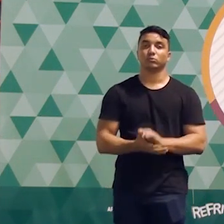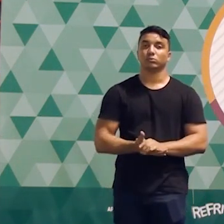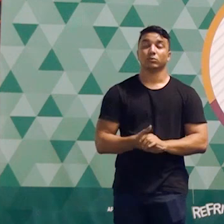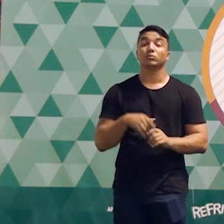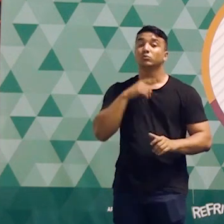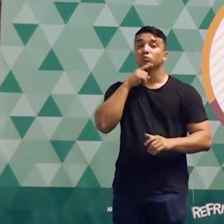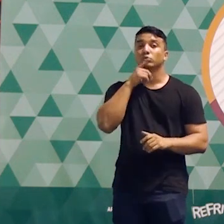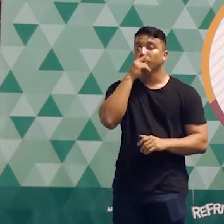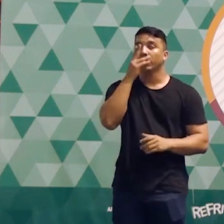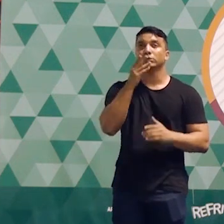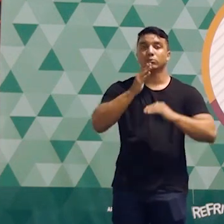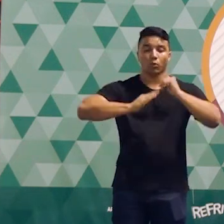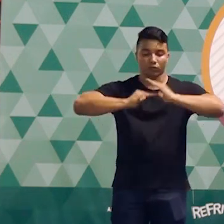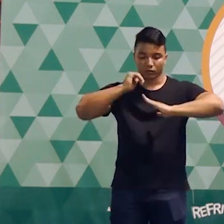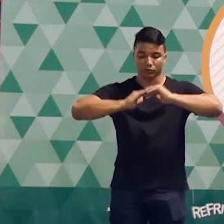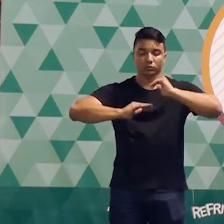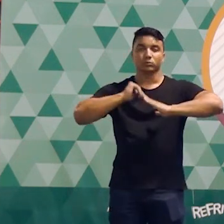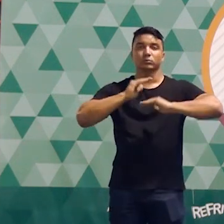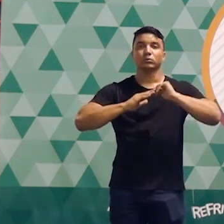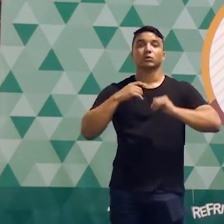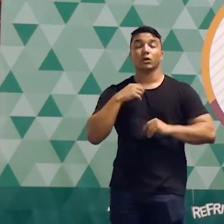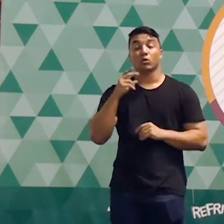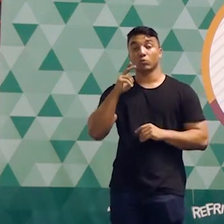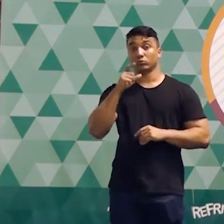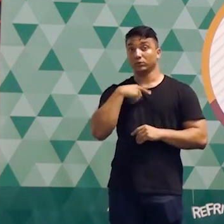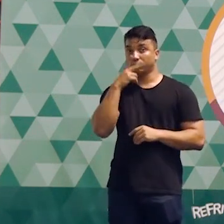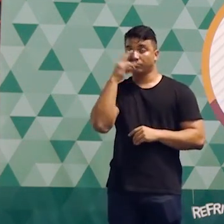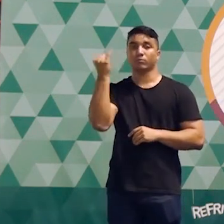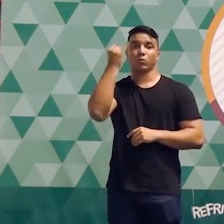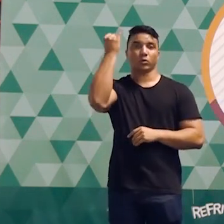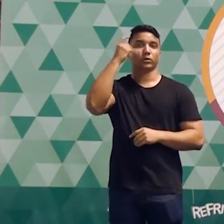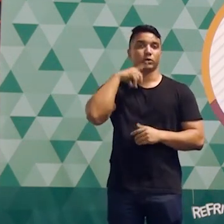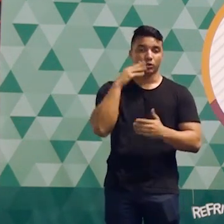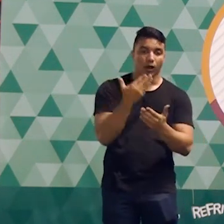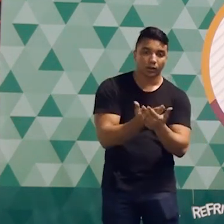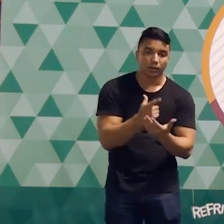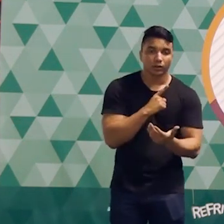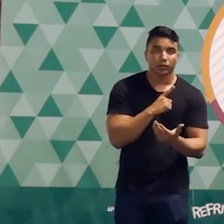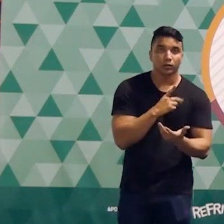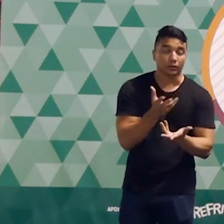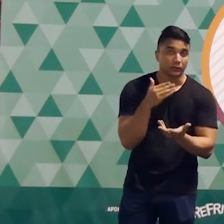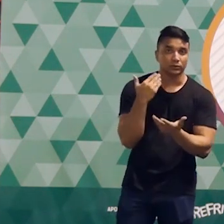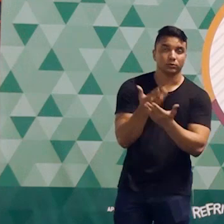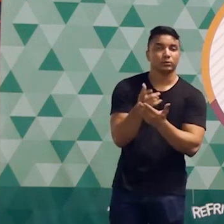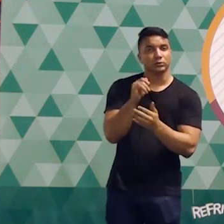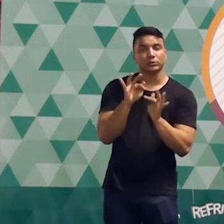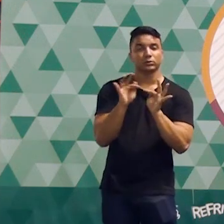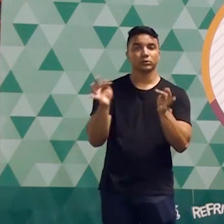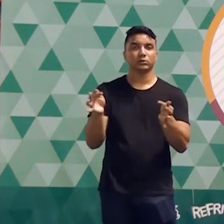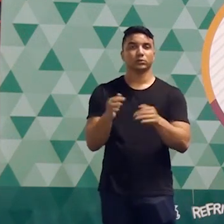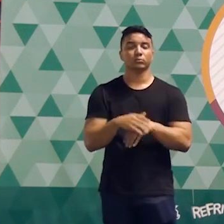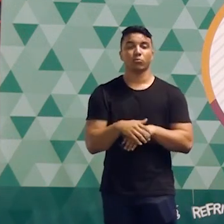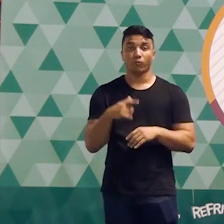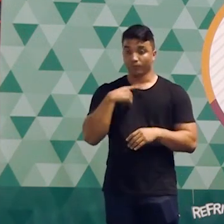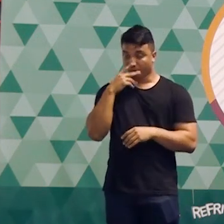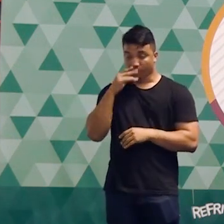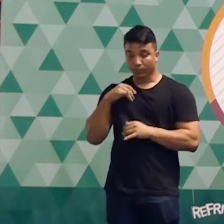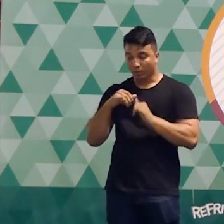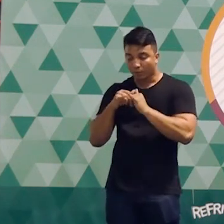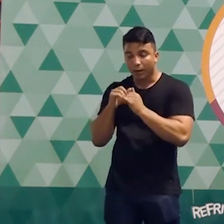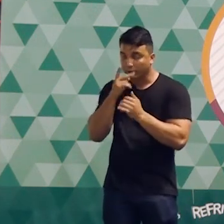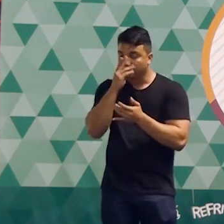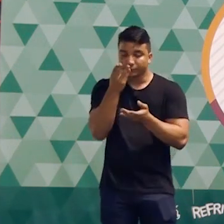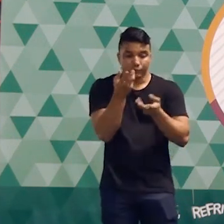Não existe profissão que não seja útil se ela ainda existe, certo? É muito simples. Quando o mercado não quer